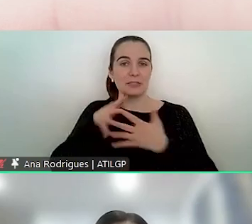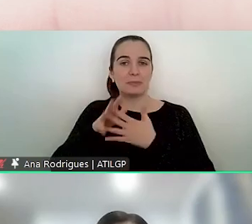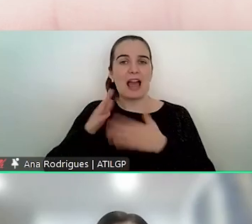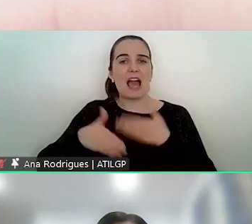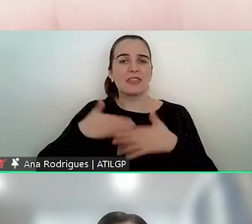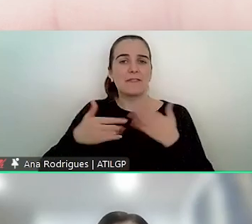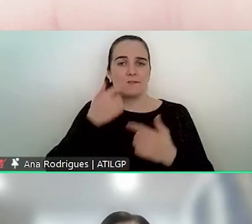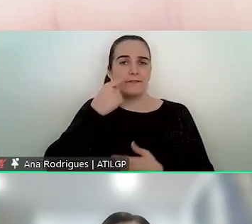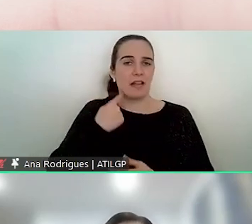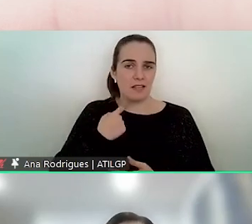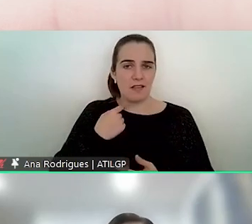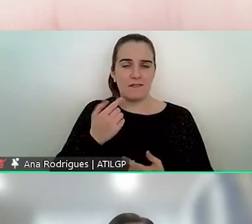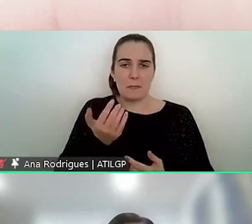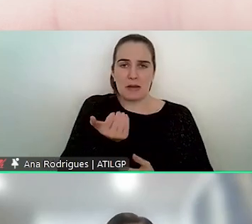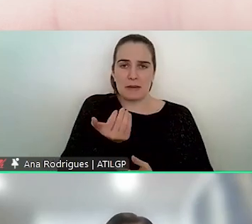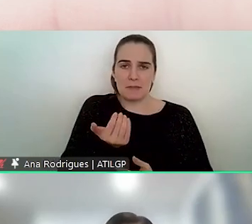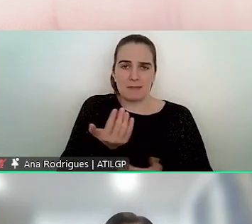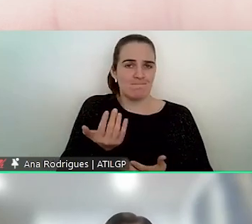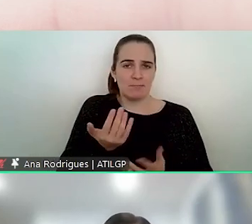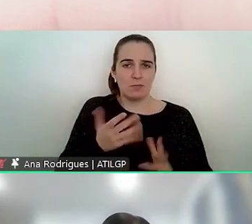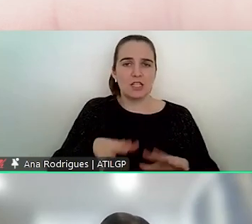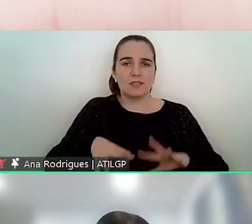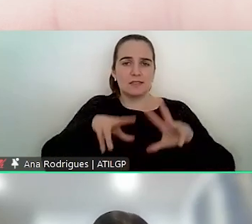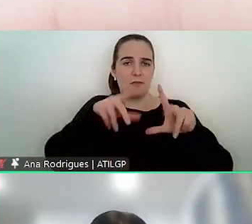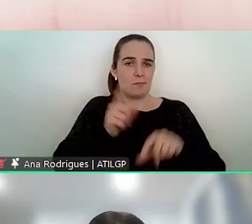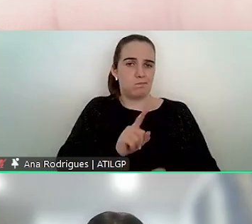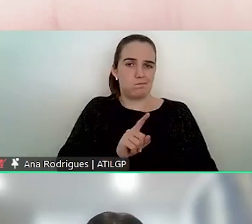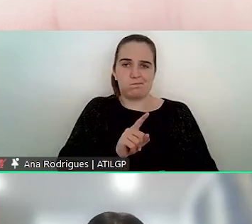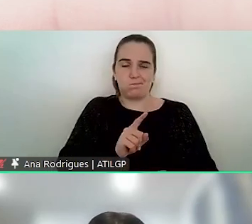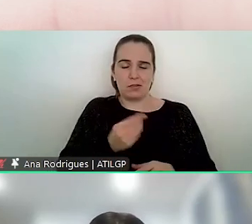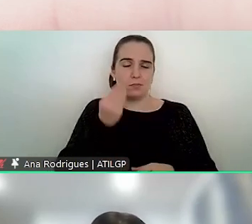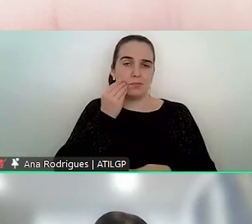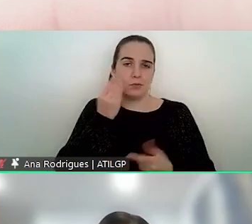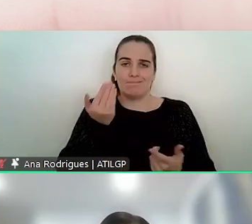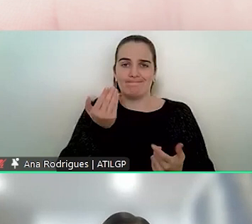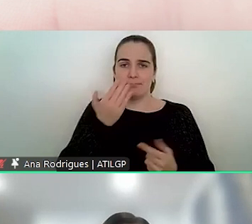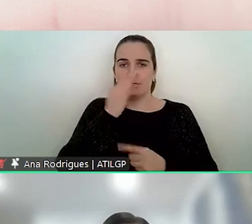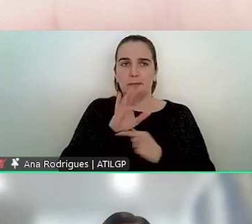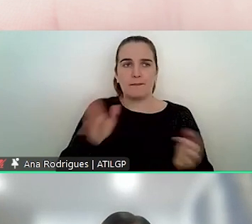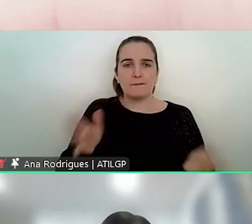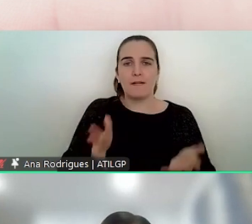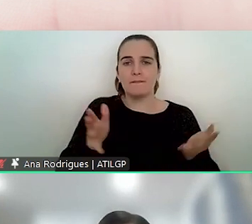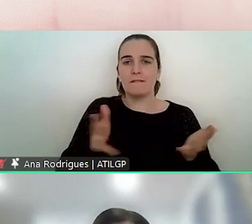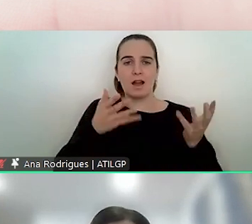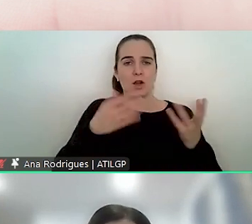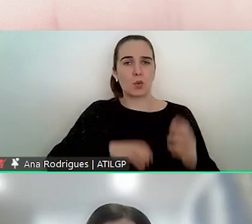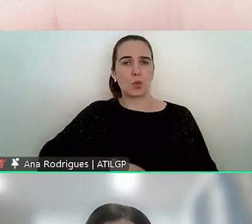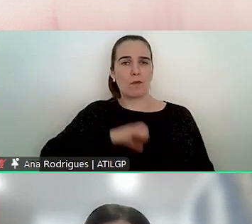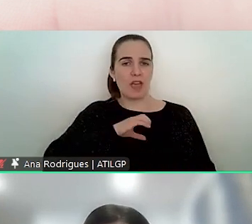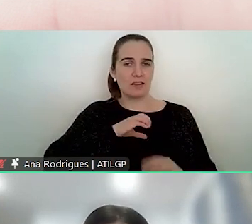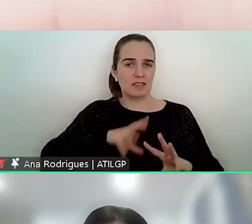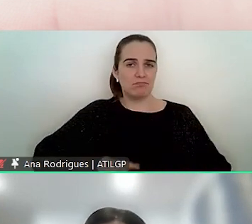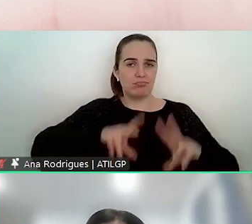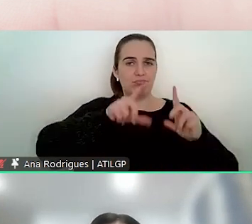ativa, não permite desenvolver aquilo que é pretendido do ponto de vista de uma promoção de uma maior confiança